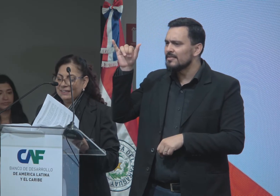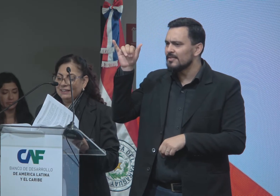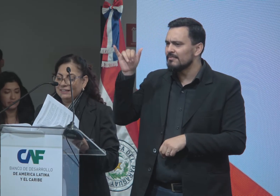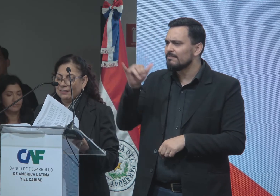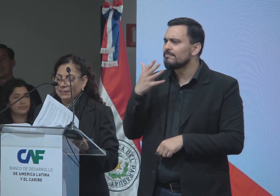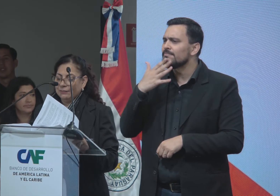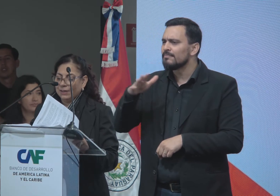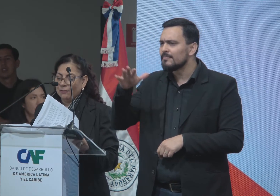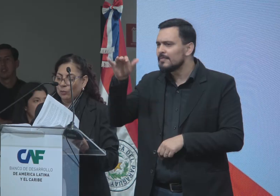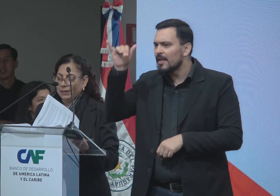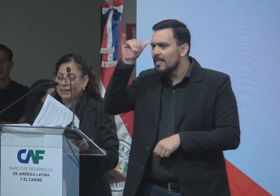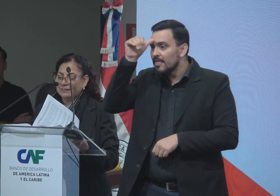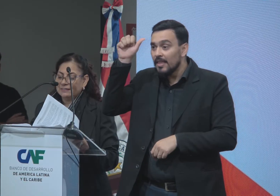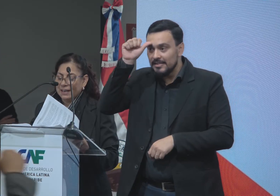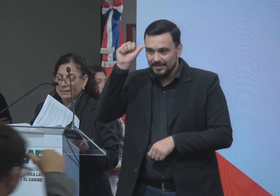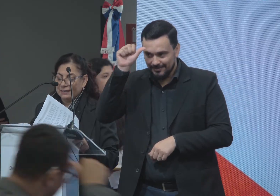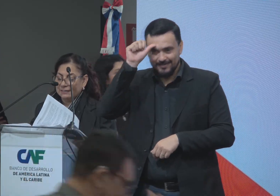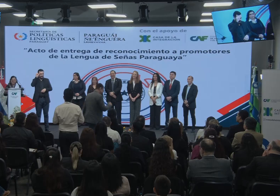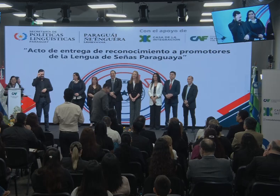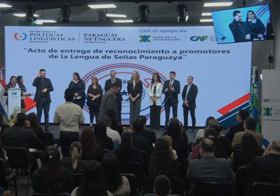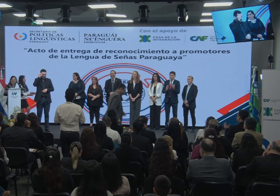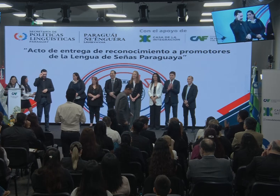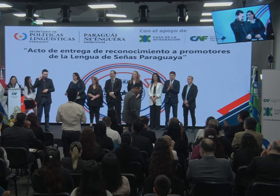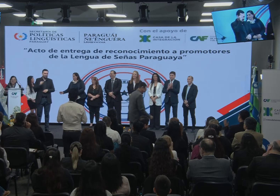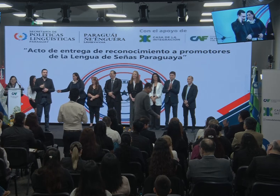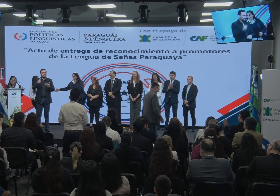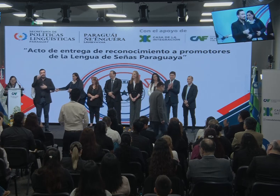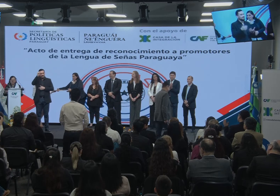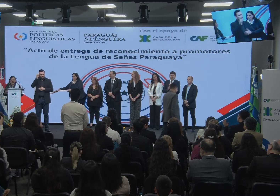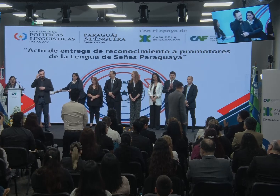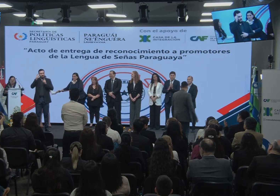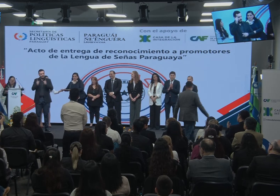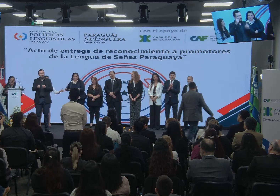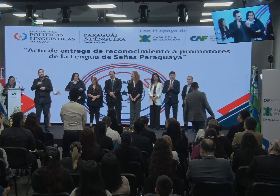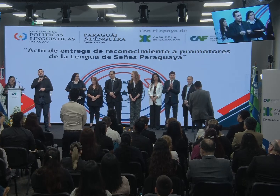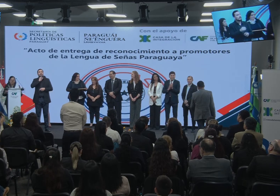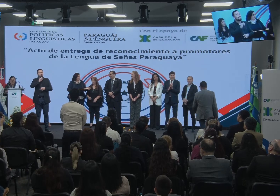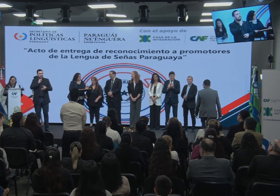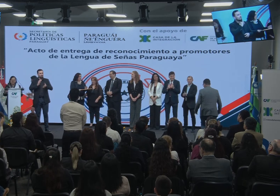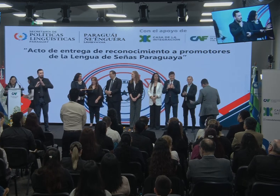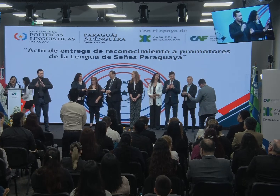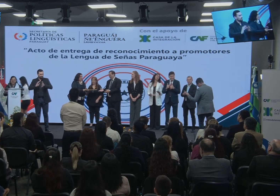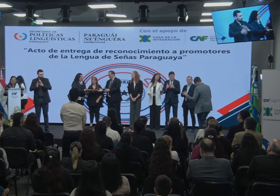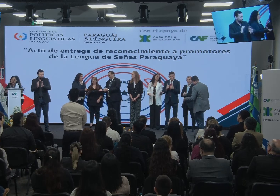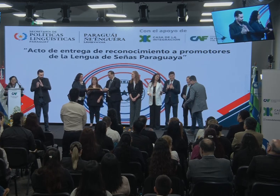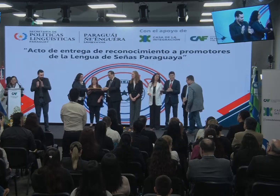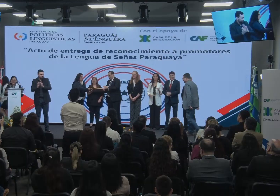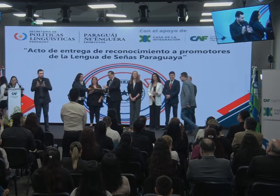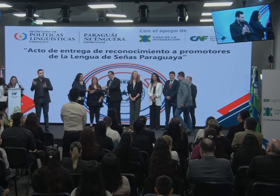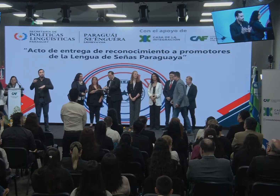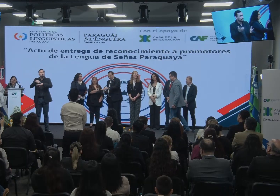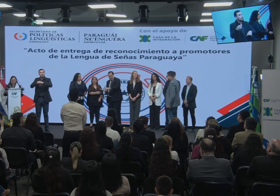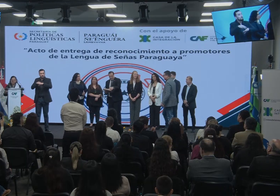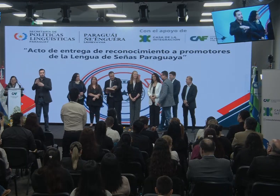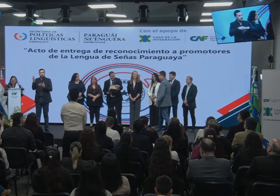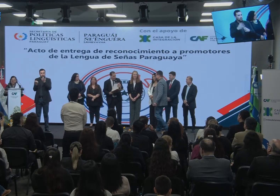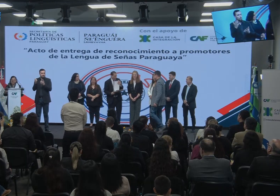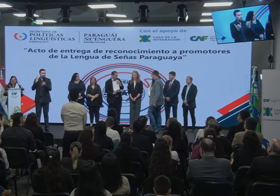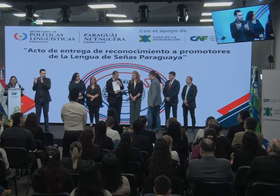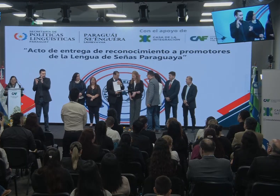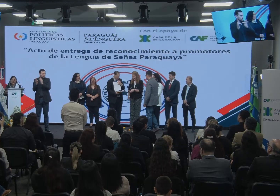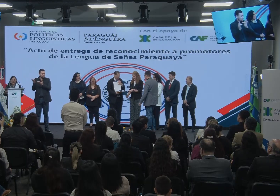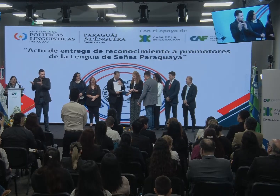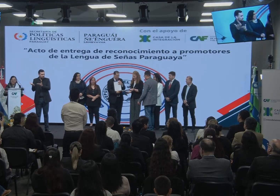Daisy Elizabeth Valbuena Sayas. Ella es intérprete de lengua de señas paraguaya del Ministerio de Economía y